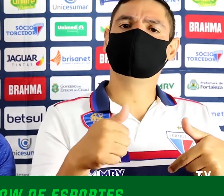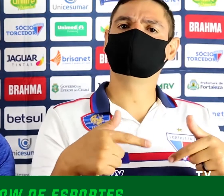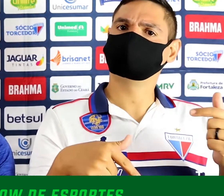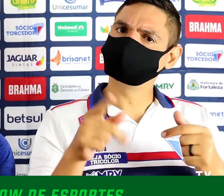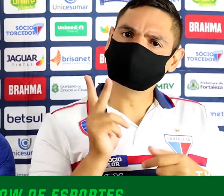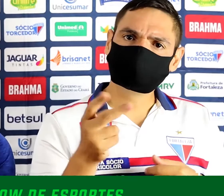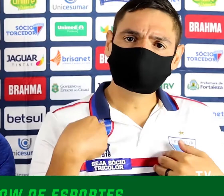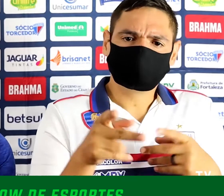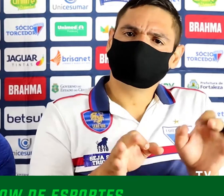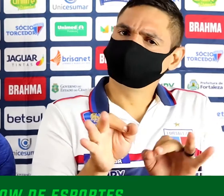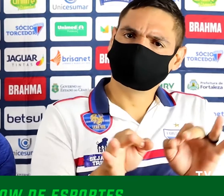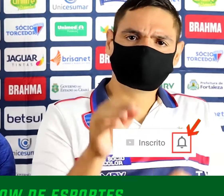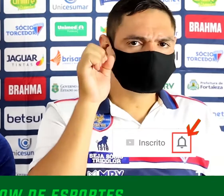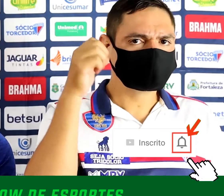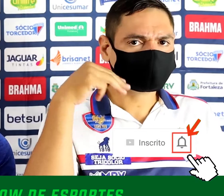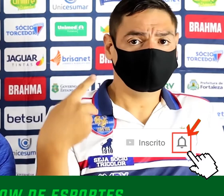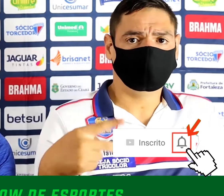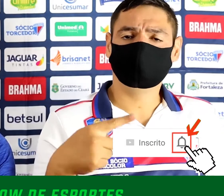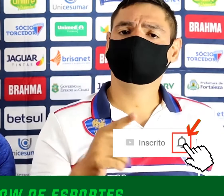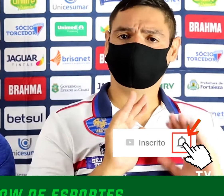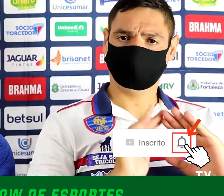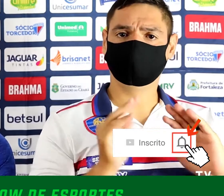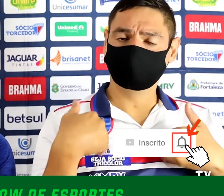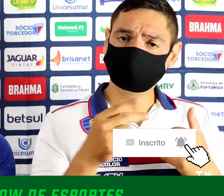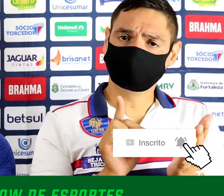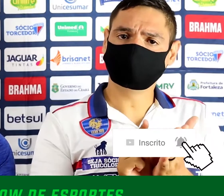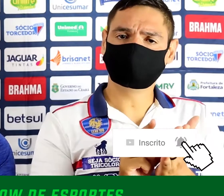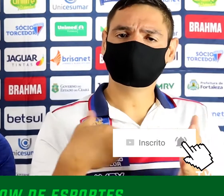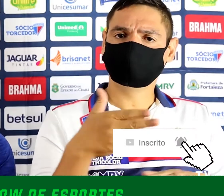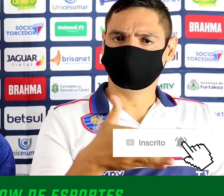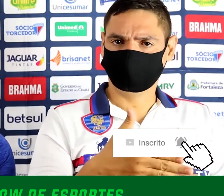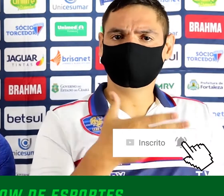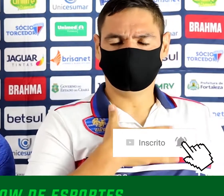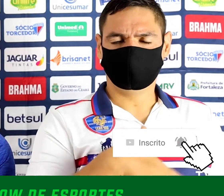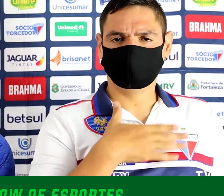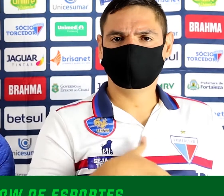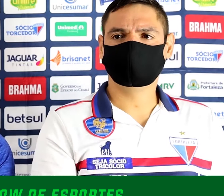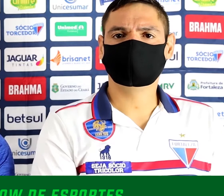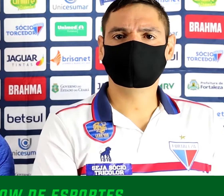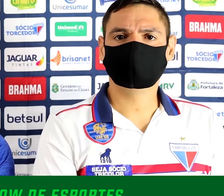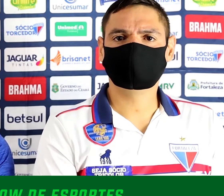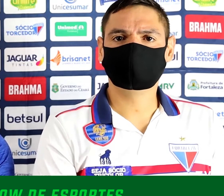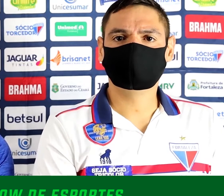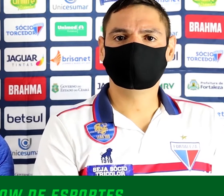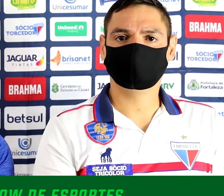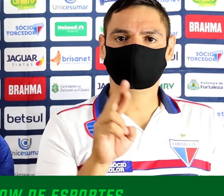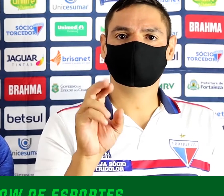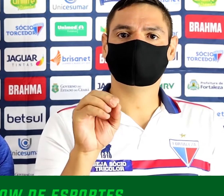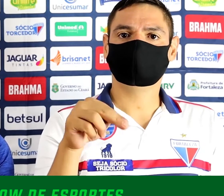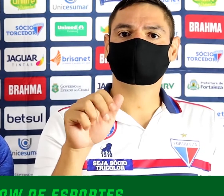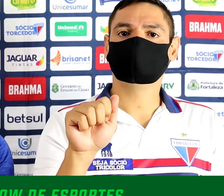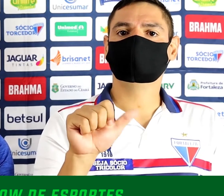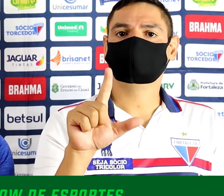todas as estratégias que ele quiser e ele pedir, então acho que estou me sentindo bem tranquilo. O Ronald Pinheiro, da Rádio